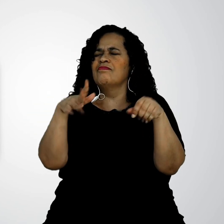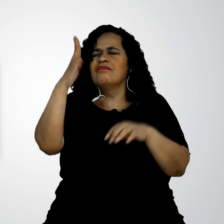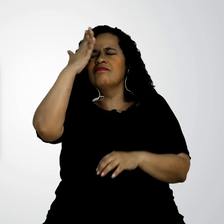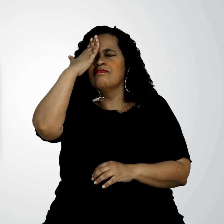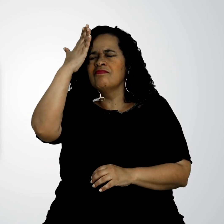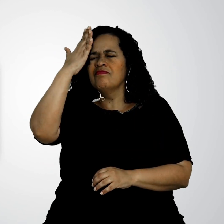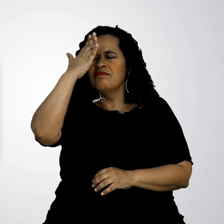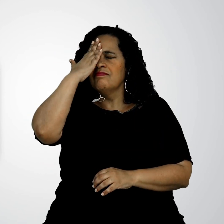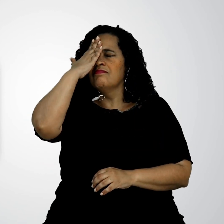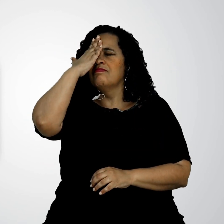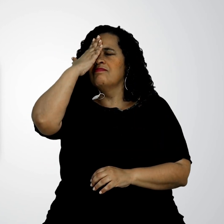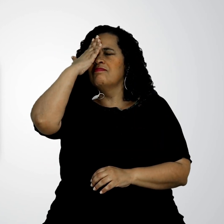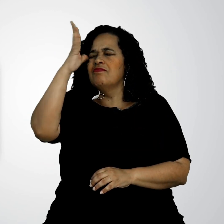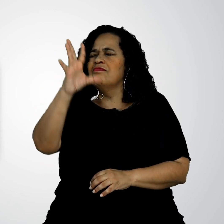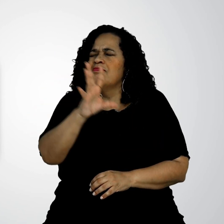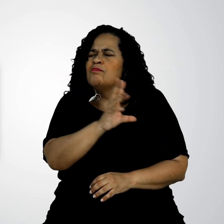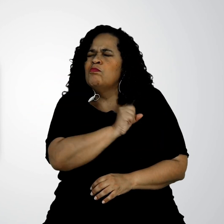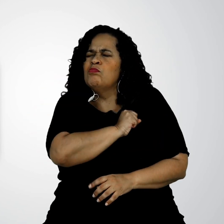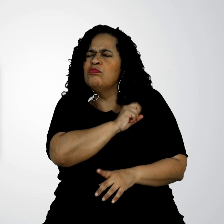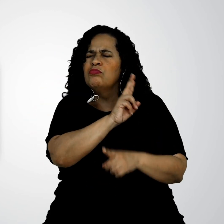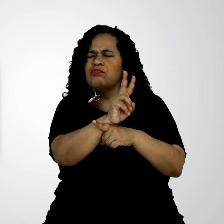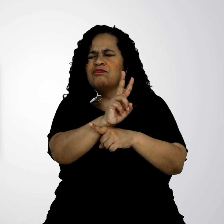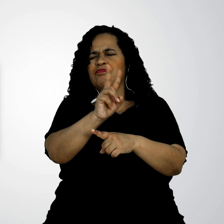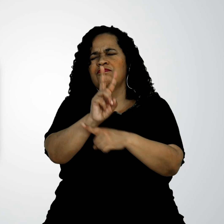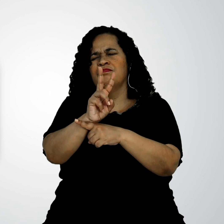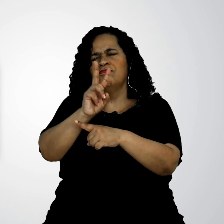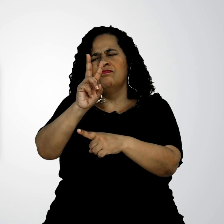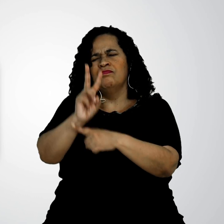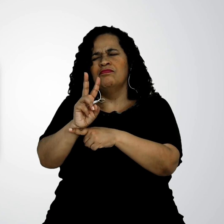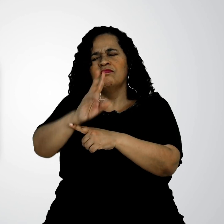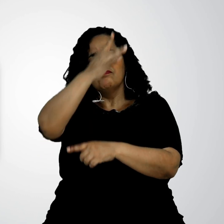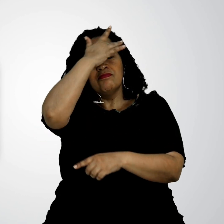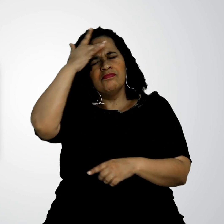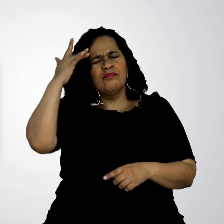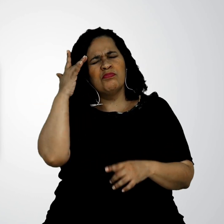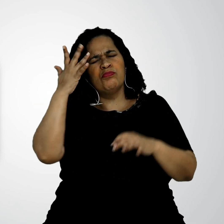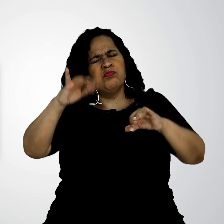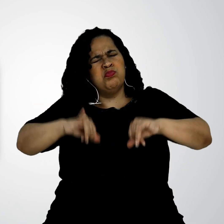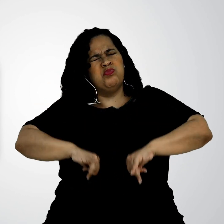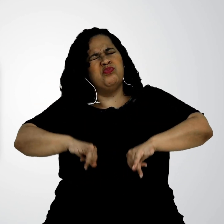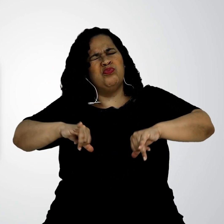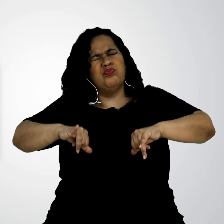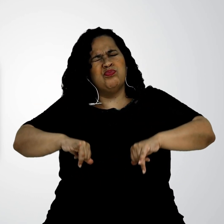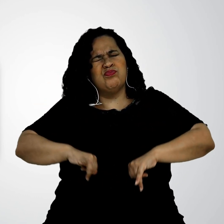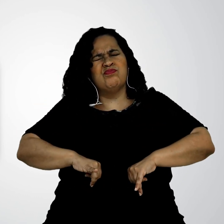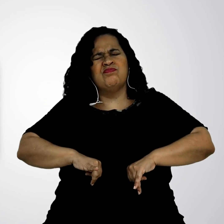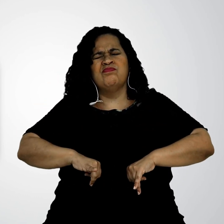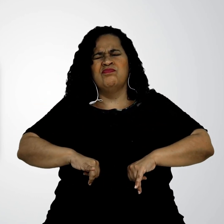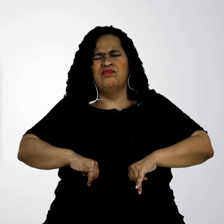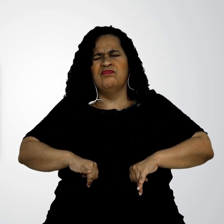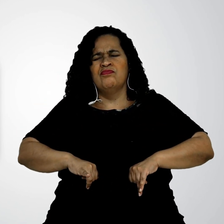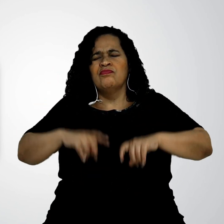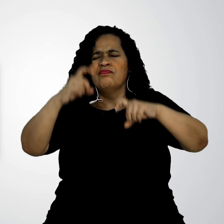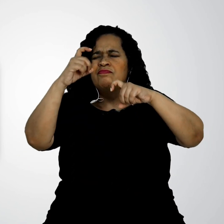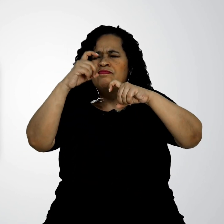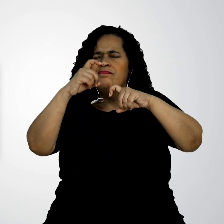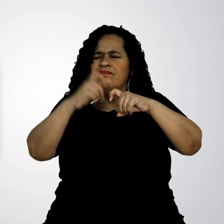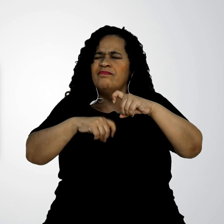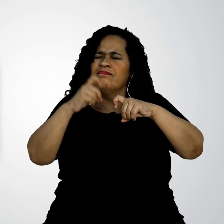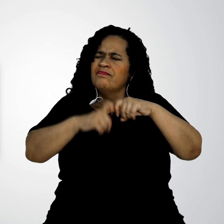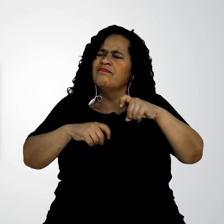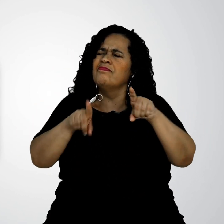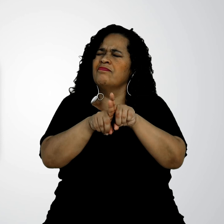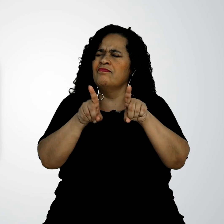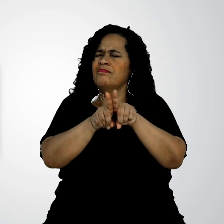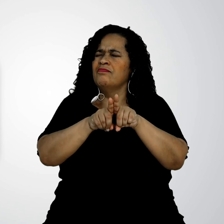receber, tratar, amar, cuidar de pessoas que vêm sofrendo com as distorções na sexualidade, Senhor. Que as Suas